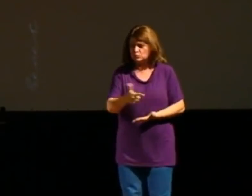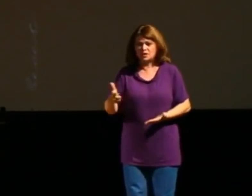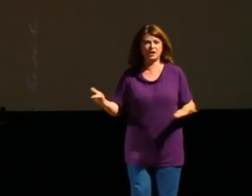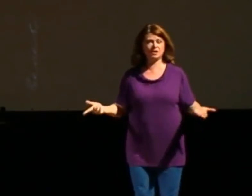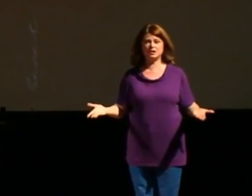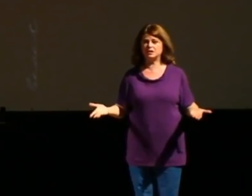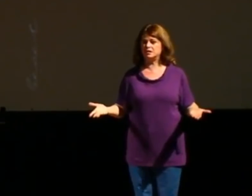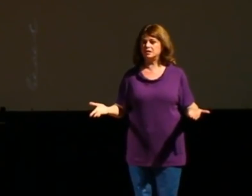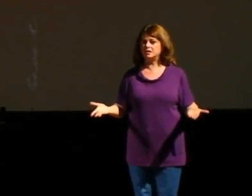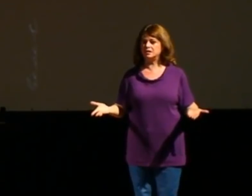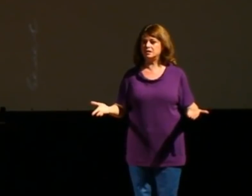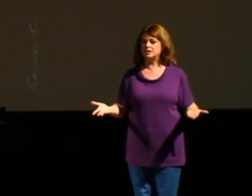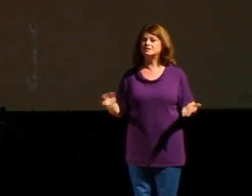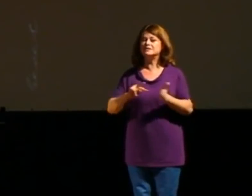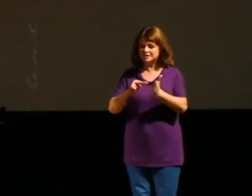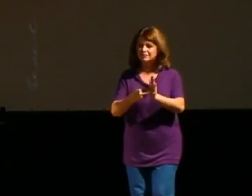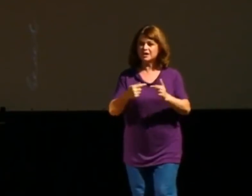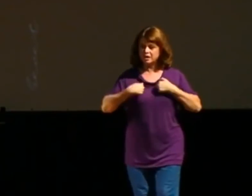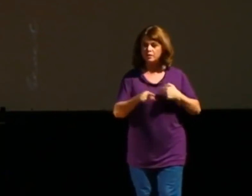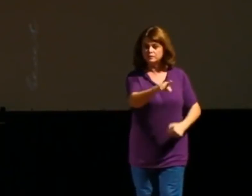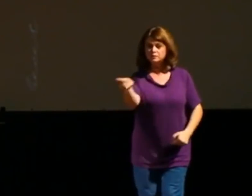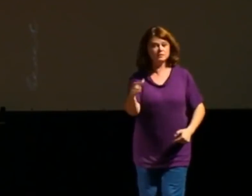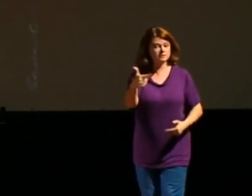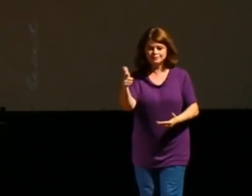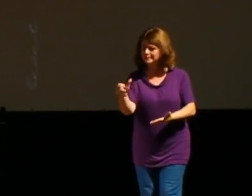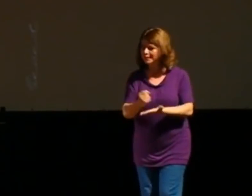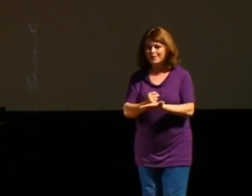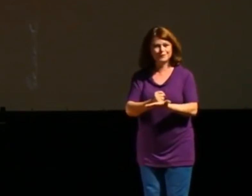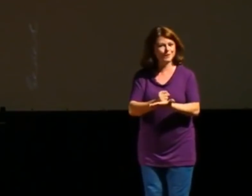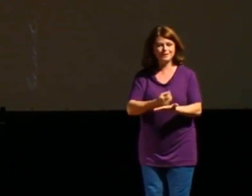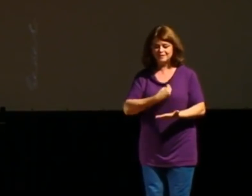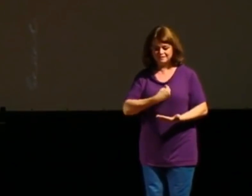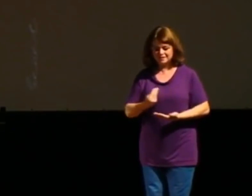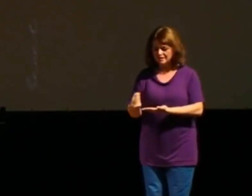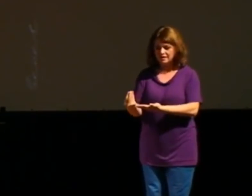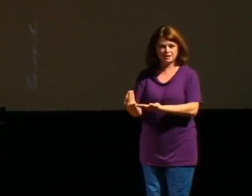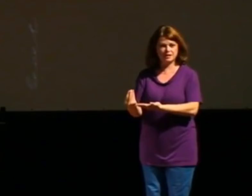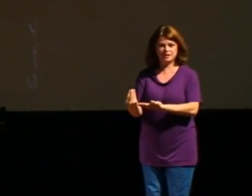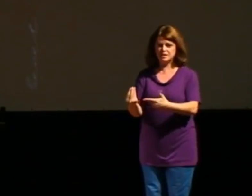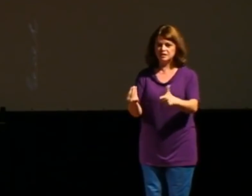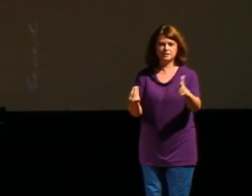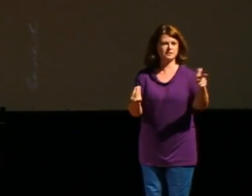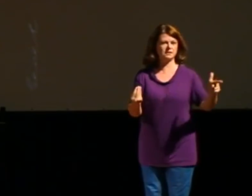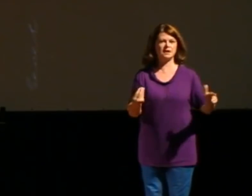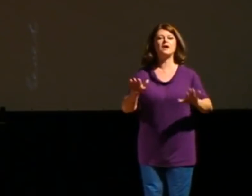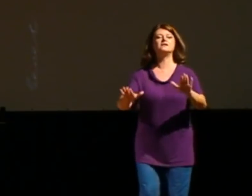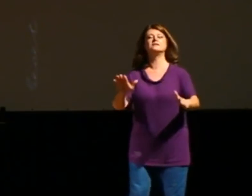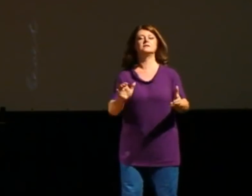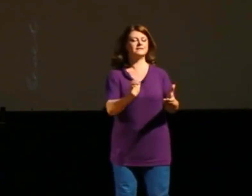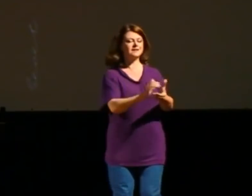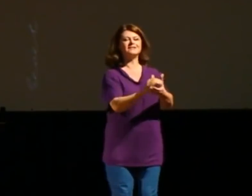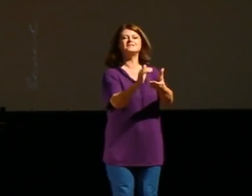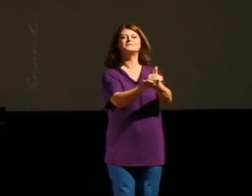você não tem controle de nada. Quando o teu casamento está balançando e o teu cônjuge diz, acabou, não